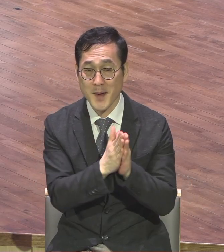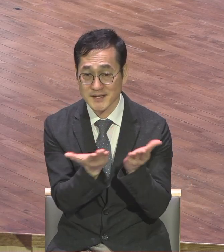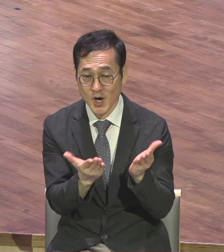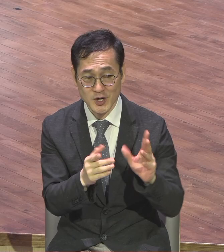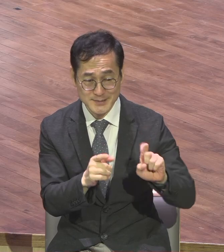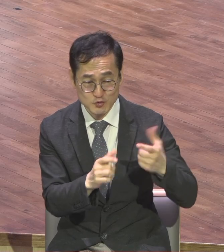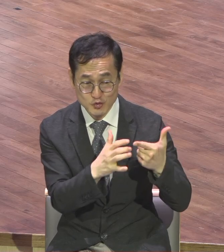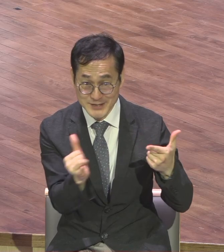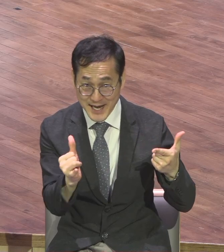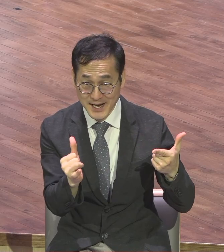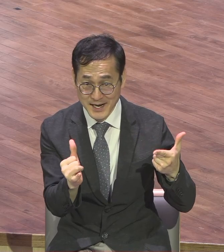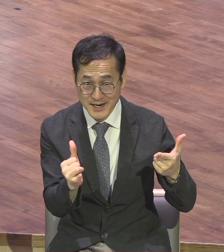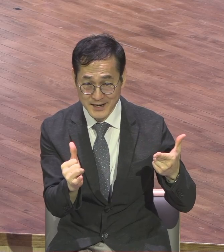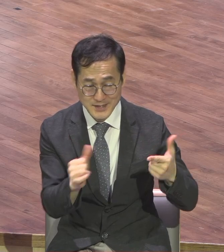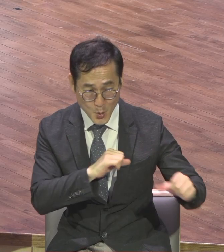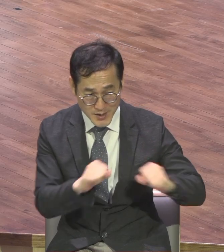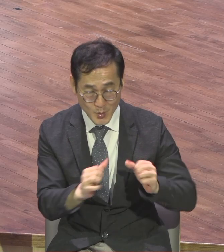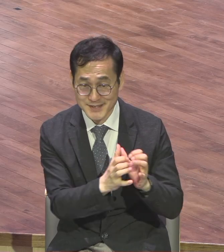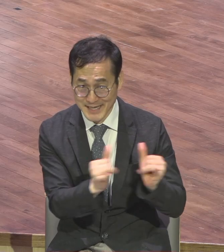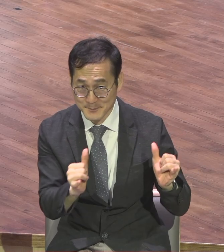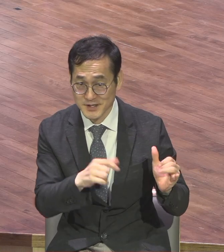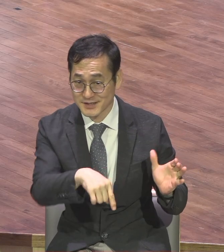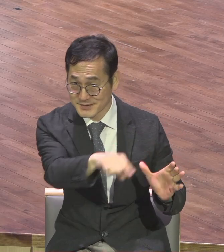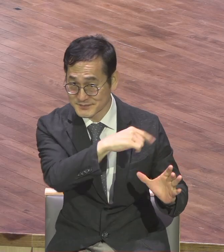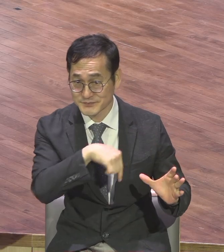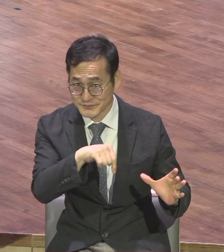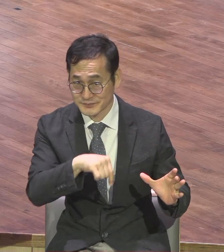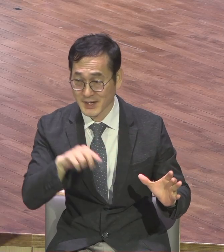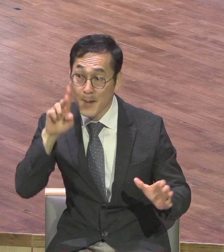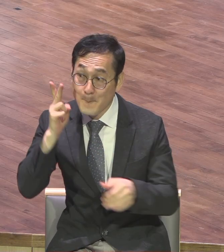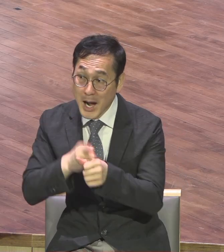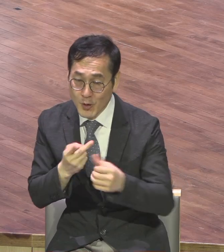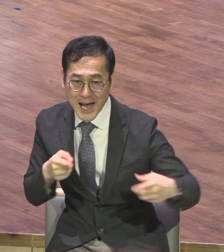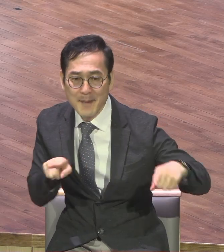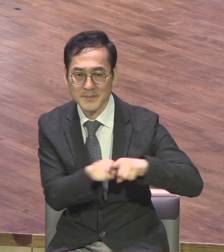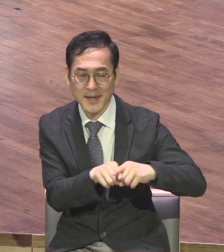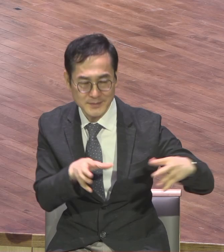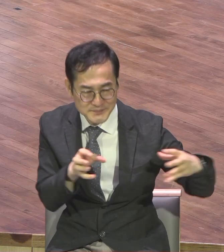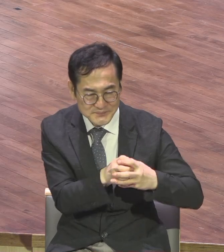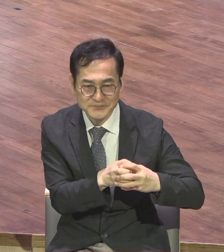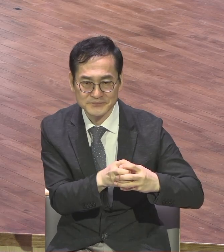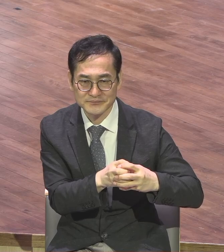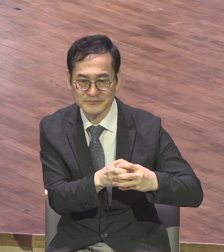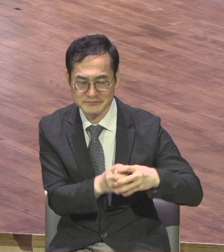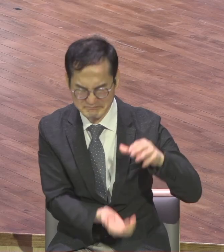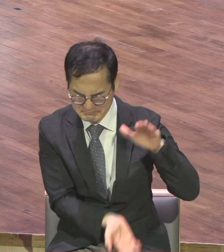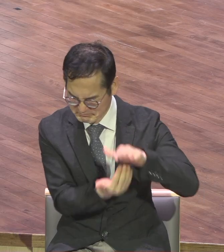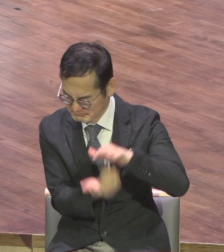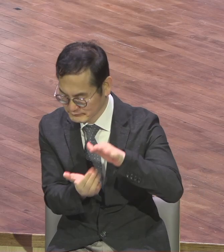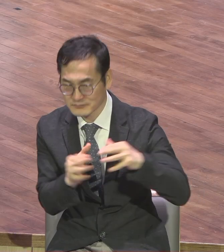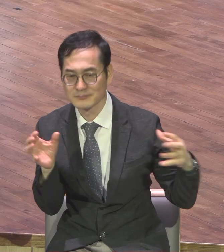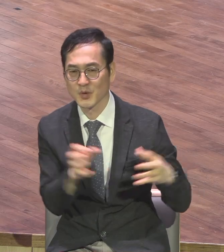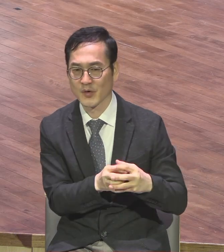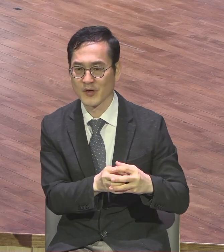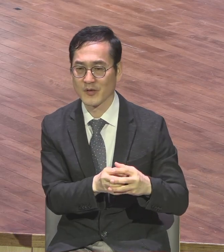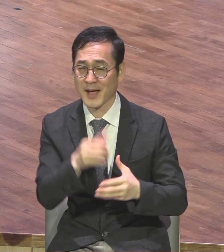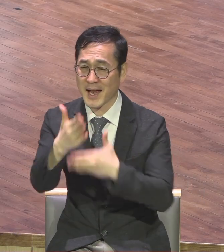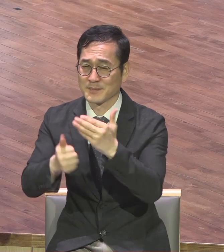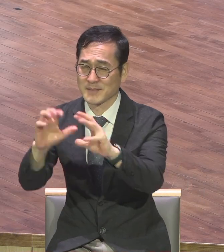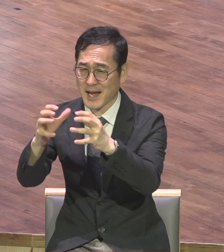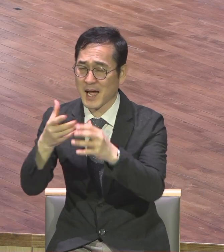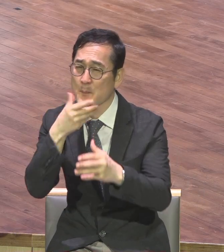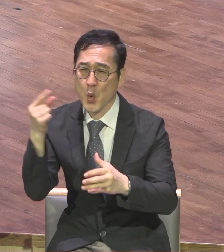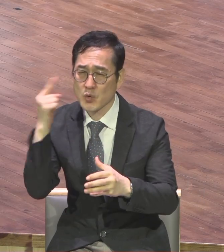사도 바울과 함께 환상적 팀워크를 이루었습니다. 하나님 나라를 확장해 나가는 이